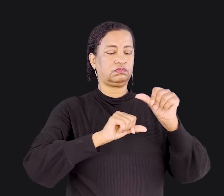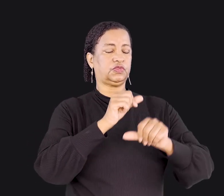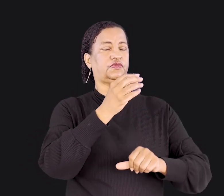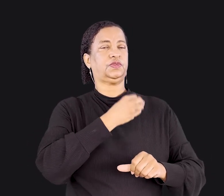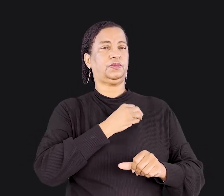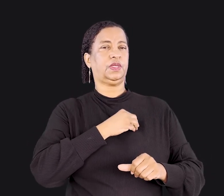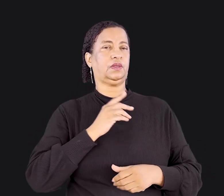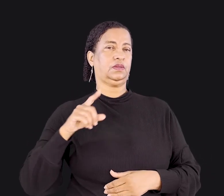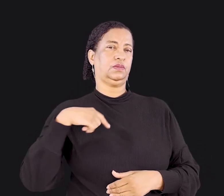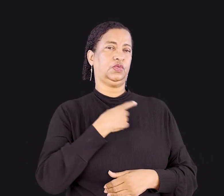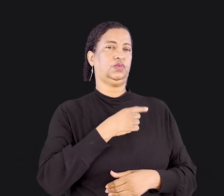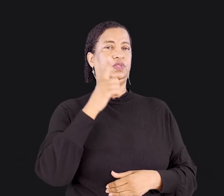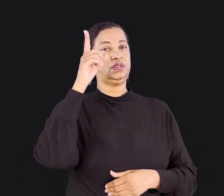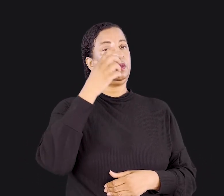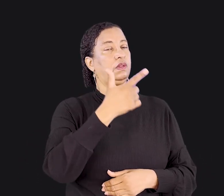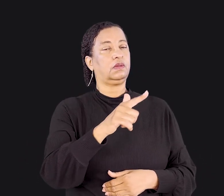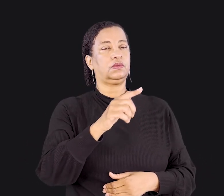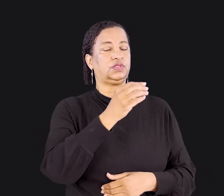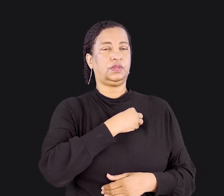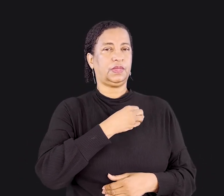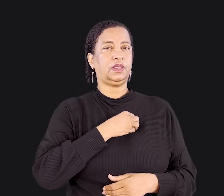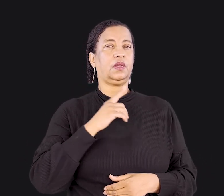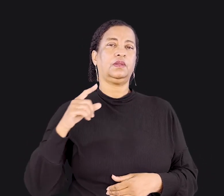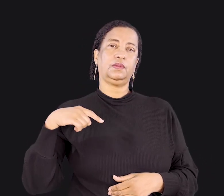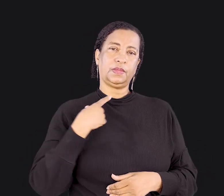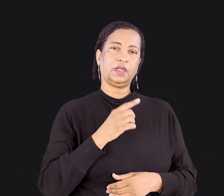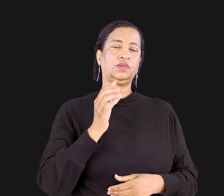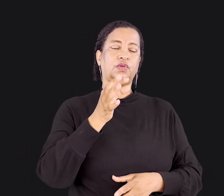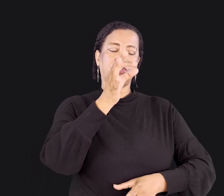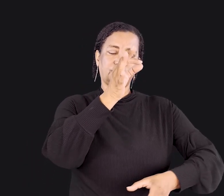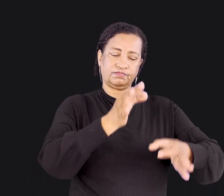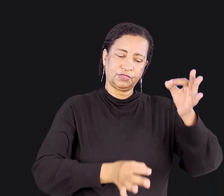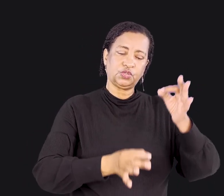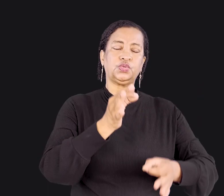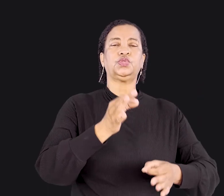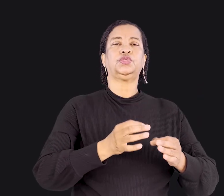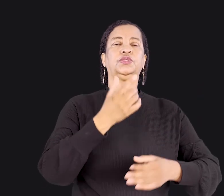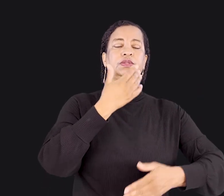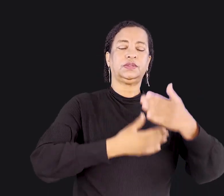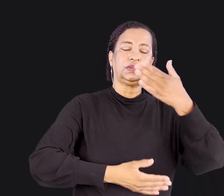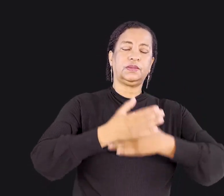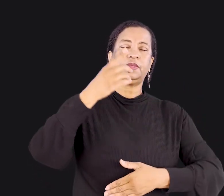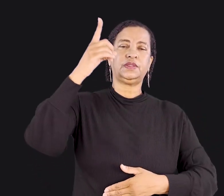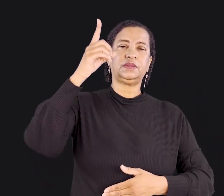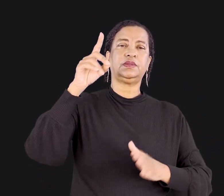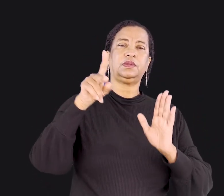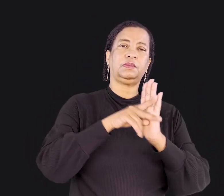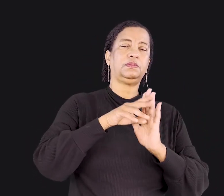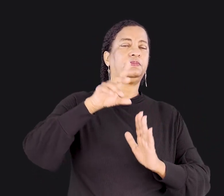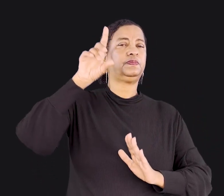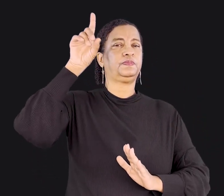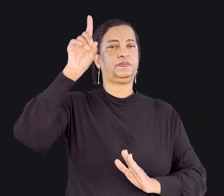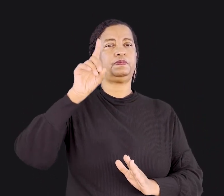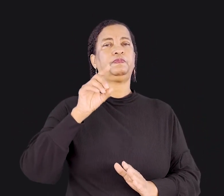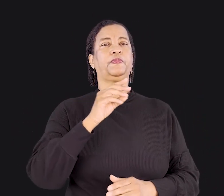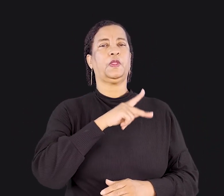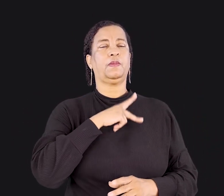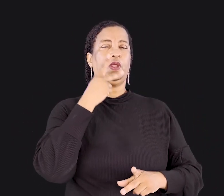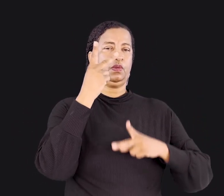que não tinha pecado, para que nele nos tornássemos justiça de Deus. Paulo está confirmando o